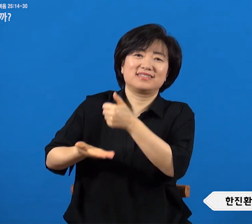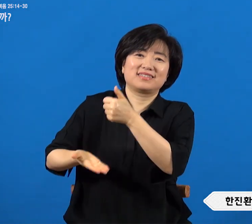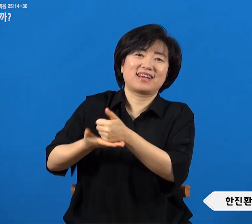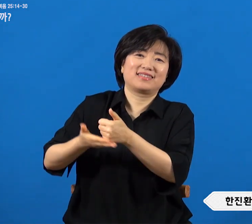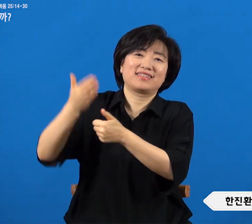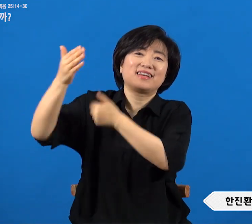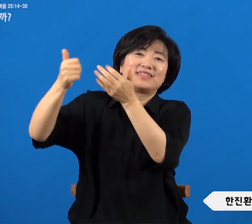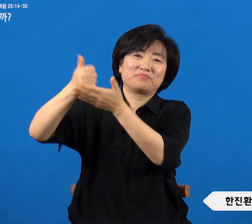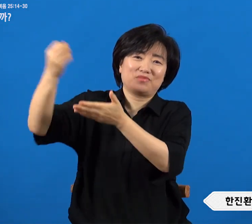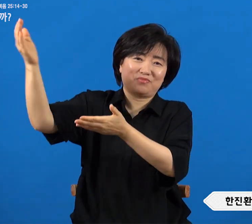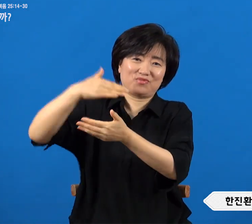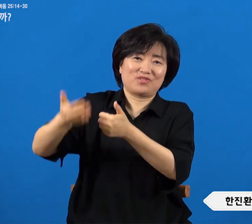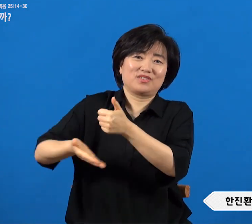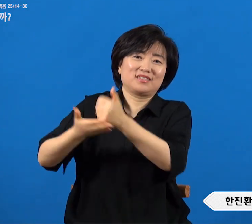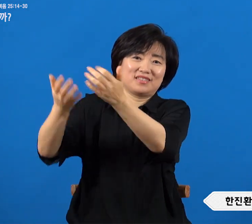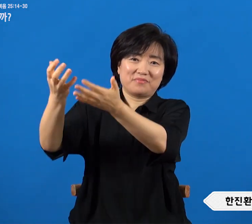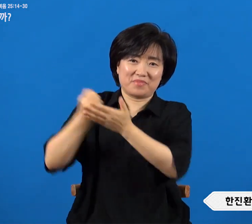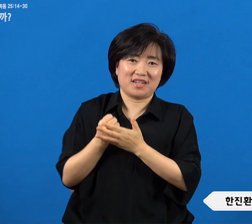합니다.